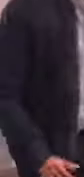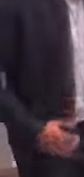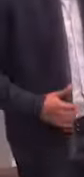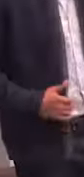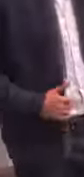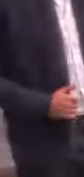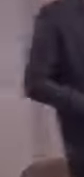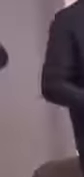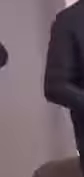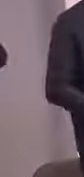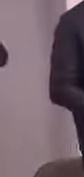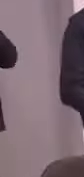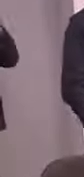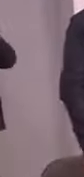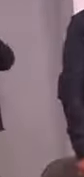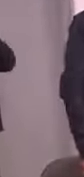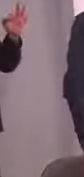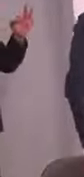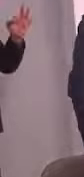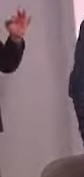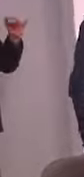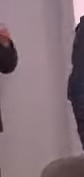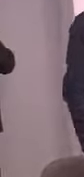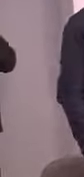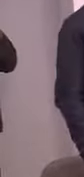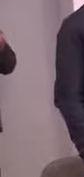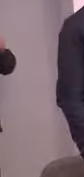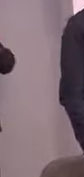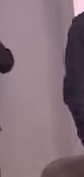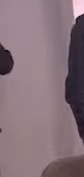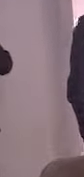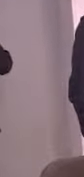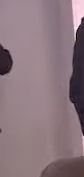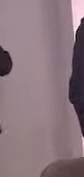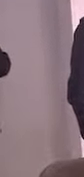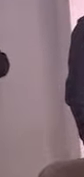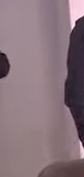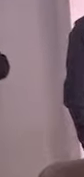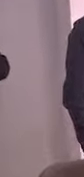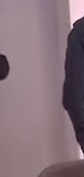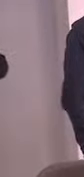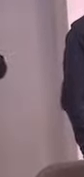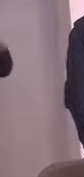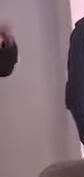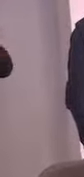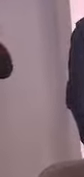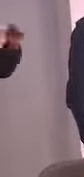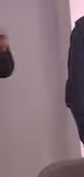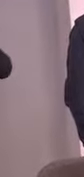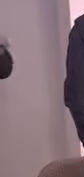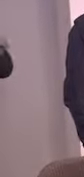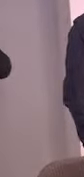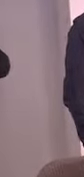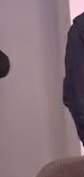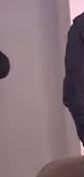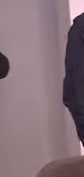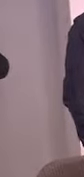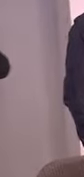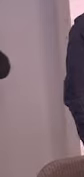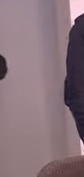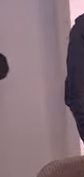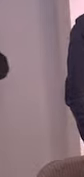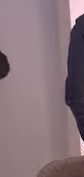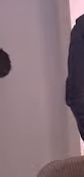se declara clausurada la sesión de la instalación de la Comisión de Vialidad y Movilidad Urbana.